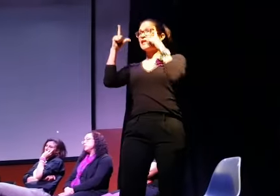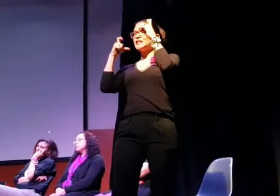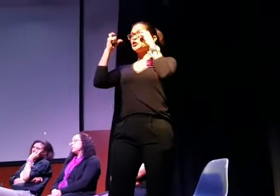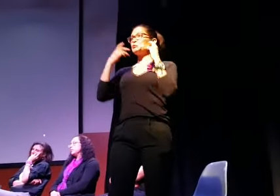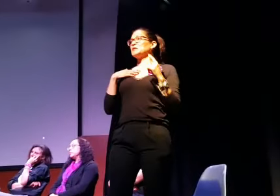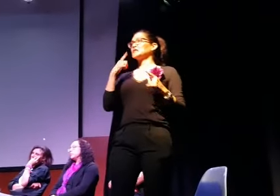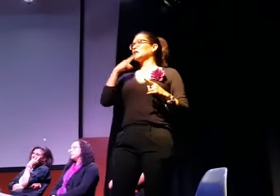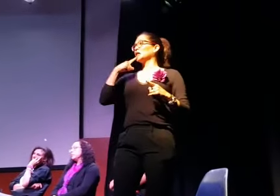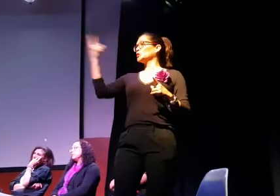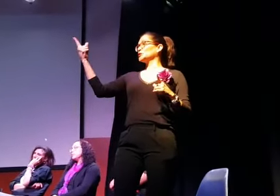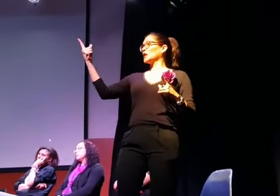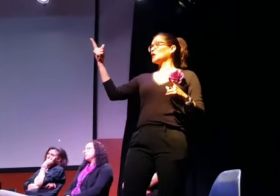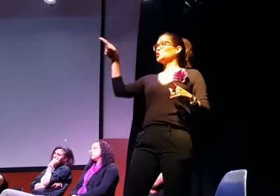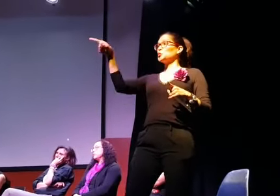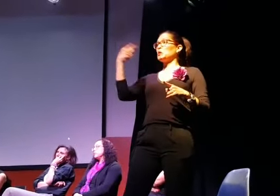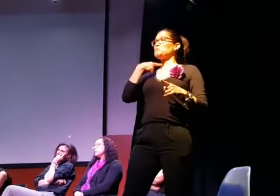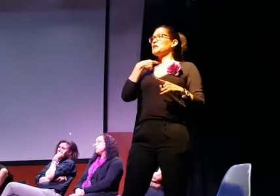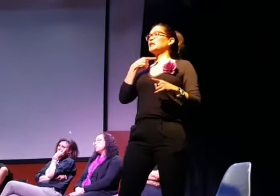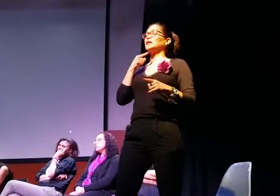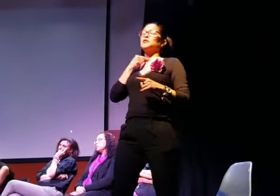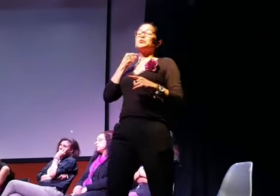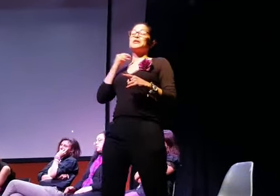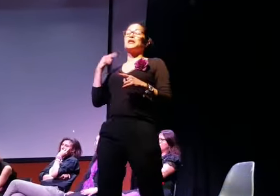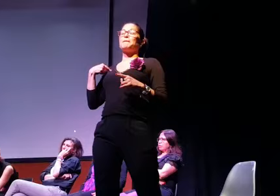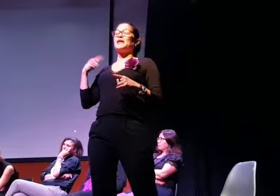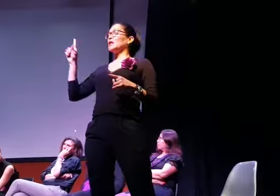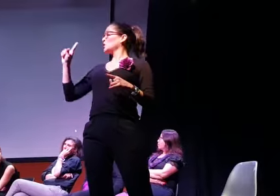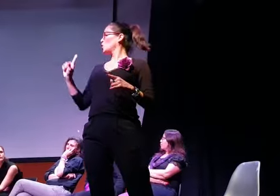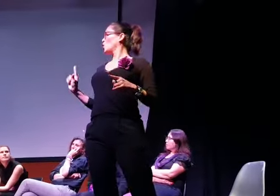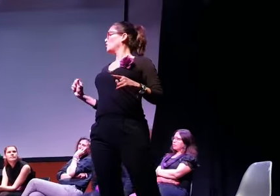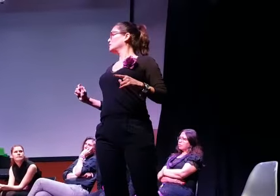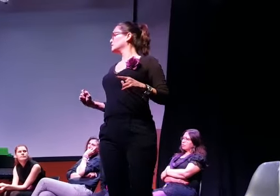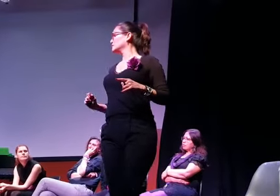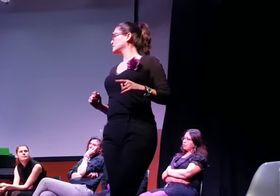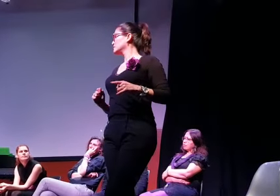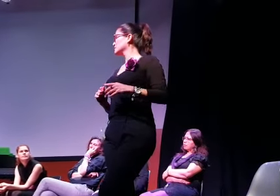Pero te escupen mis gestos.